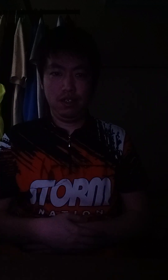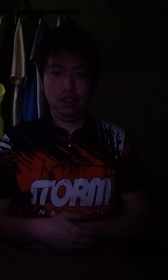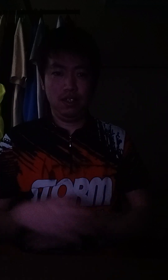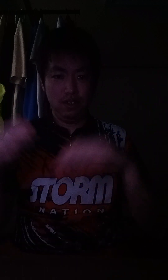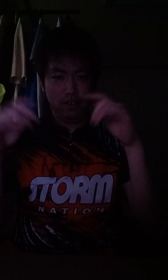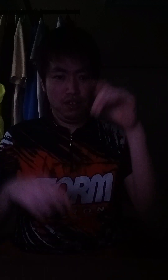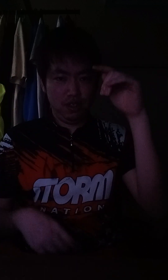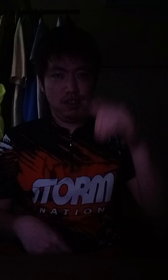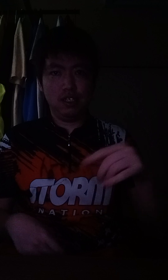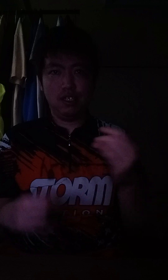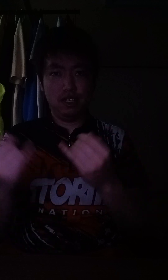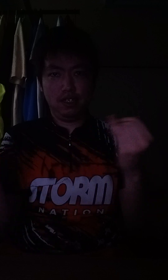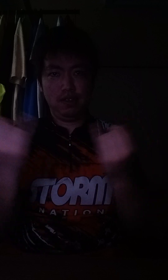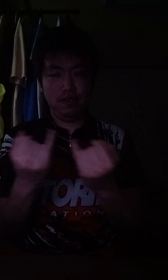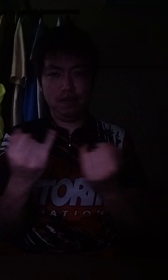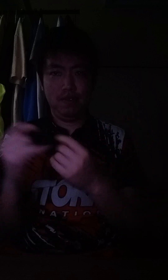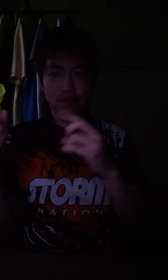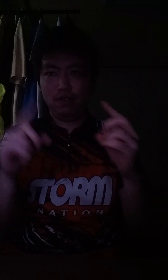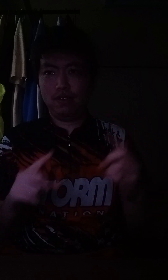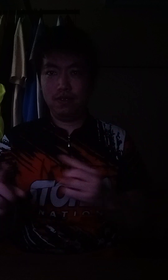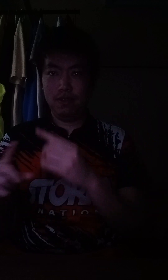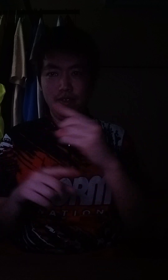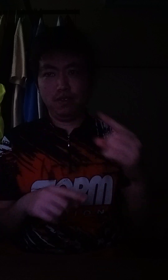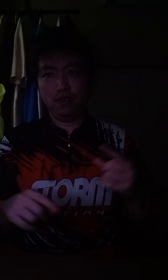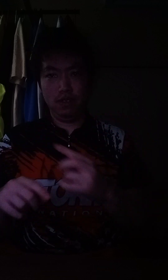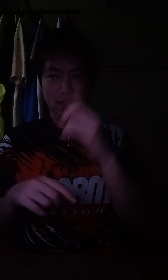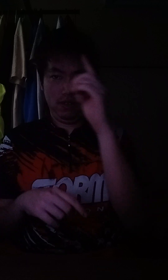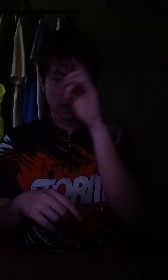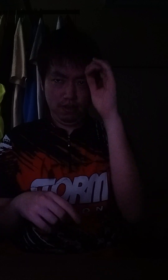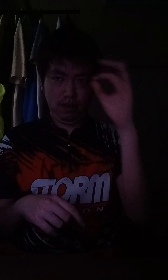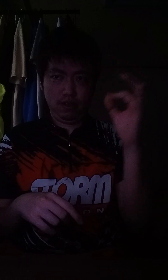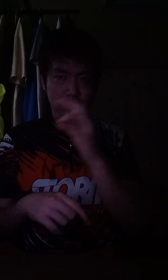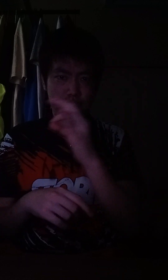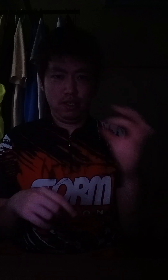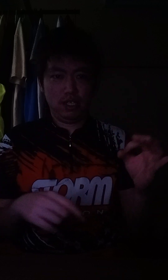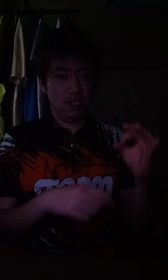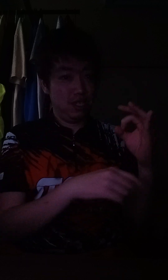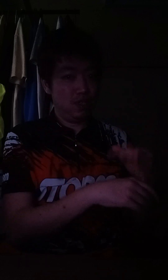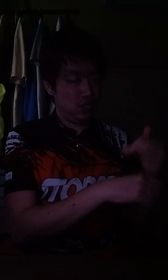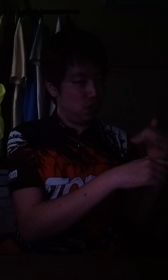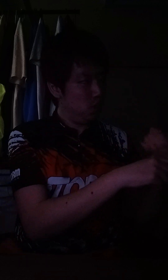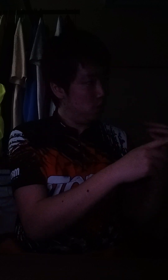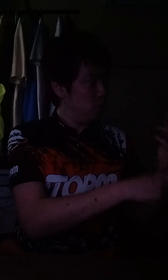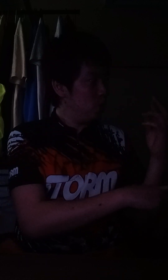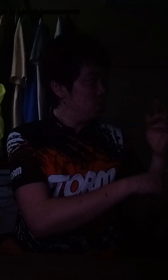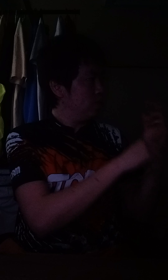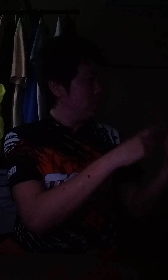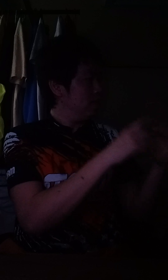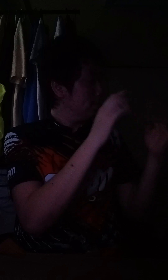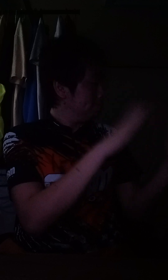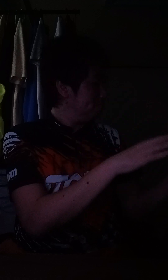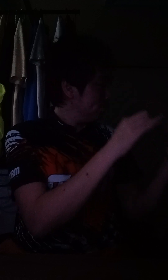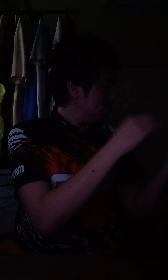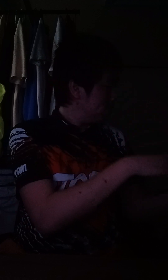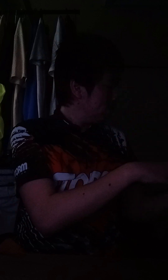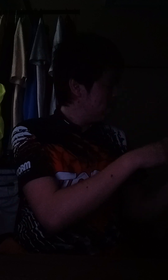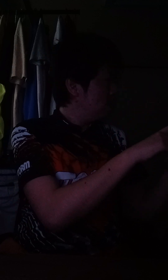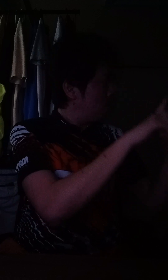조엘과 린지 부부는 지금 소아암을 겪고 있는 가족들과 아이들에게 이 힘든 순간이 지나고 나면 선물 같은 삶이